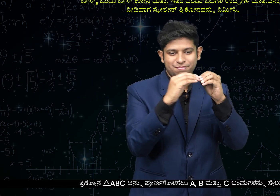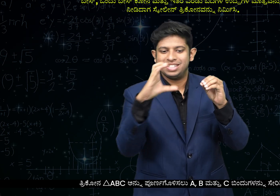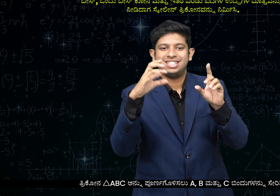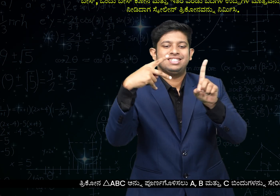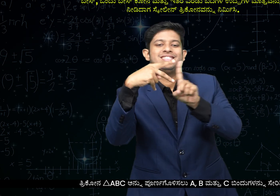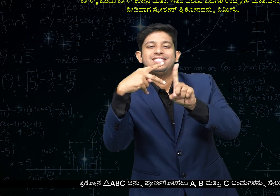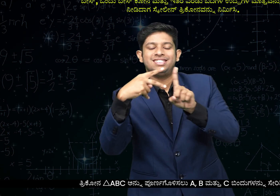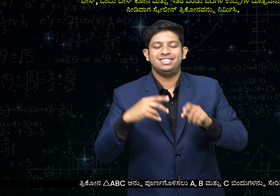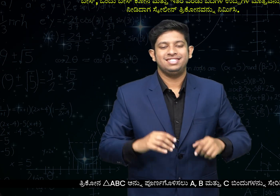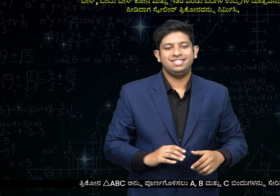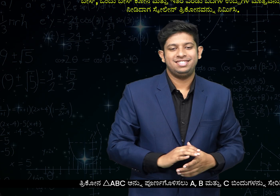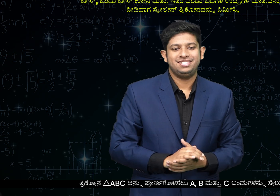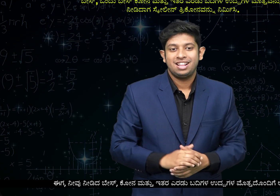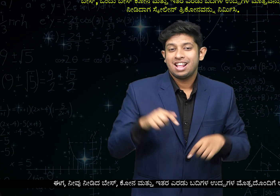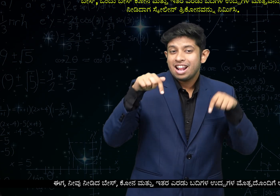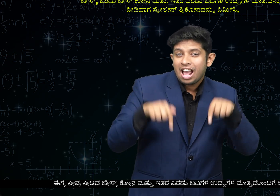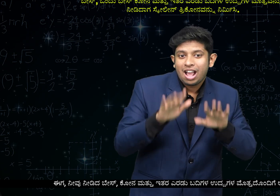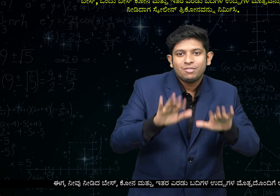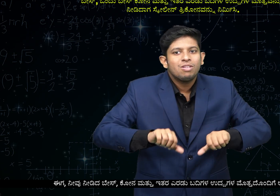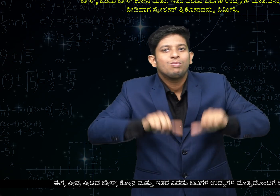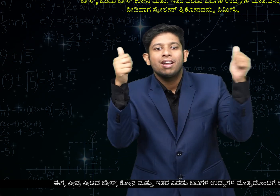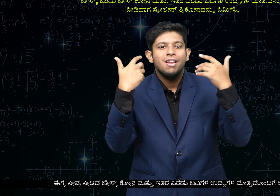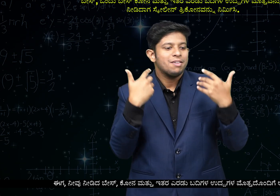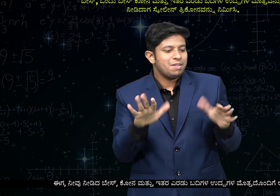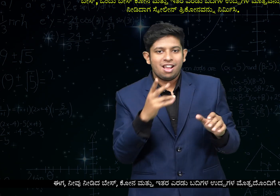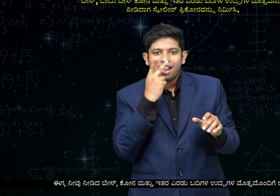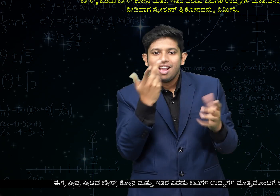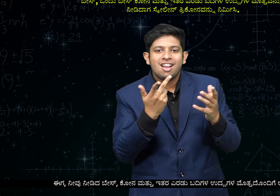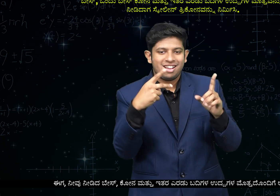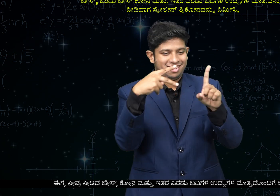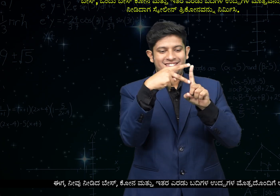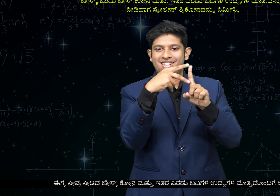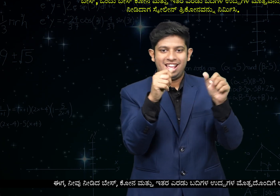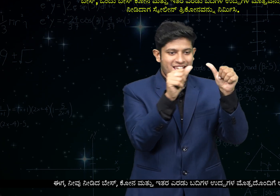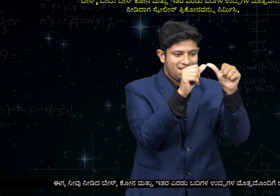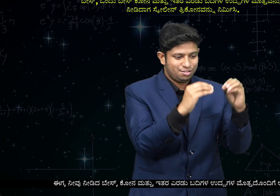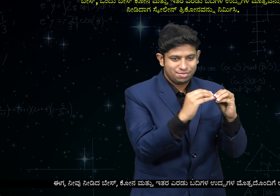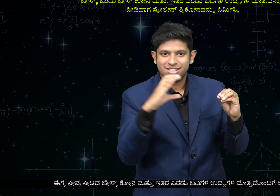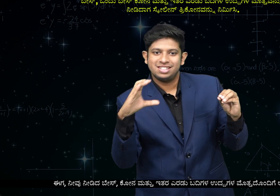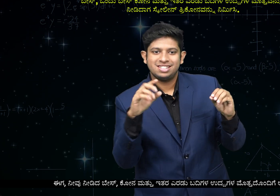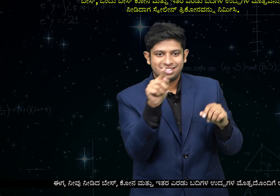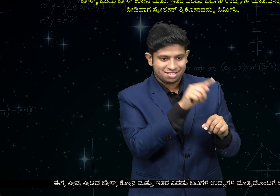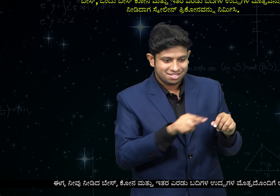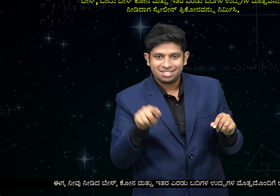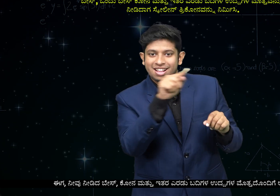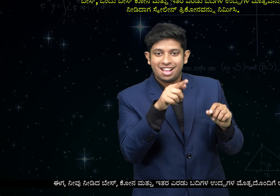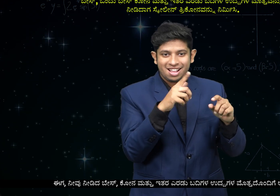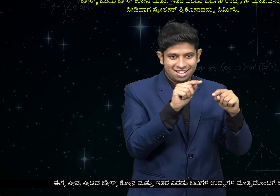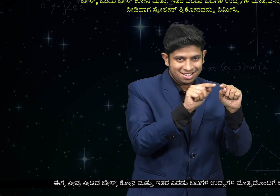ಸೇರಿಸಿ. ಈಗ ನೀವು ನೀಡಿದ ಬೇಸ್ ಕೋನ ಮತ್ತು ಇತರ ಎರಡು ಬದಿಗಳ ಉದ್ದಗಳ ಮೊತ್ತದೊಂದಿಗೆ